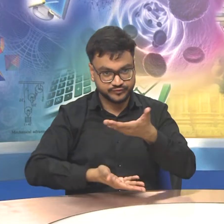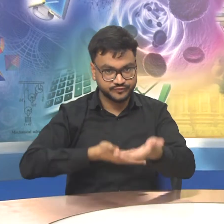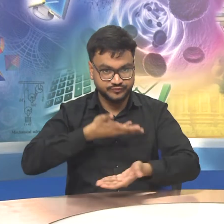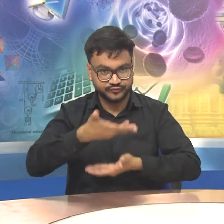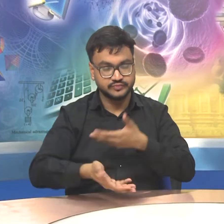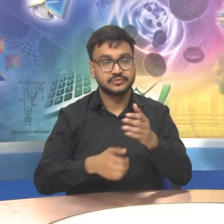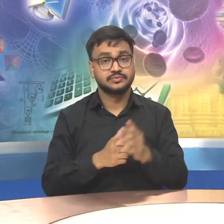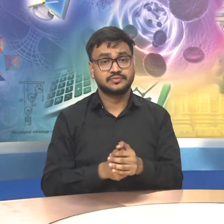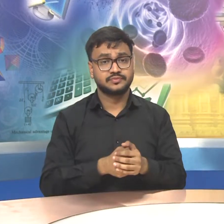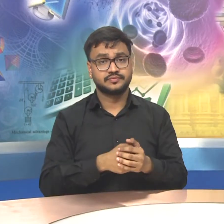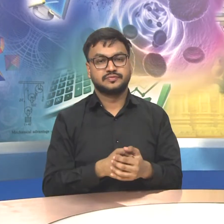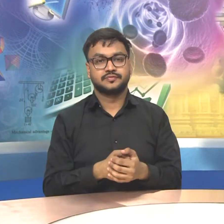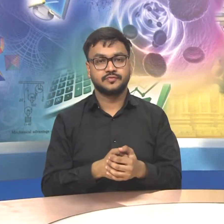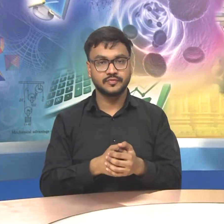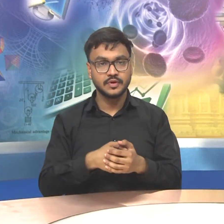Welcome back to our classes.